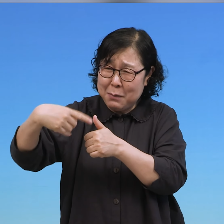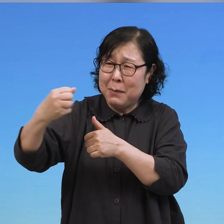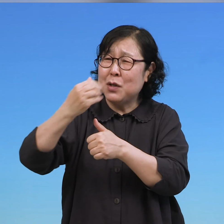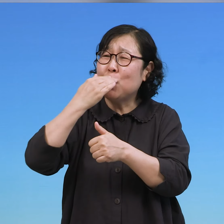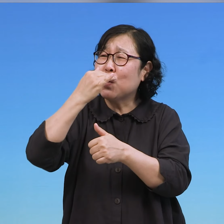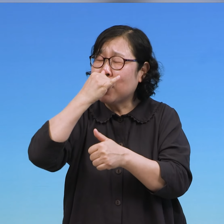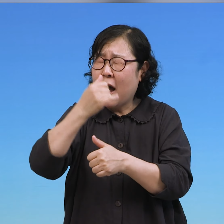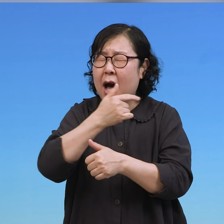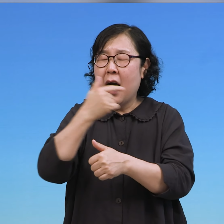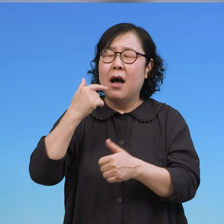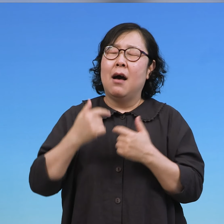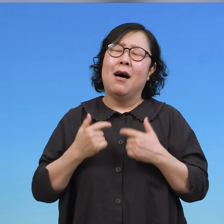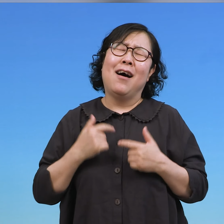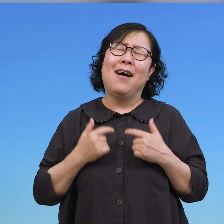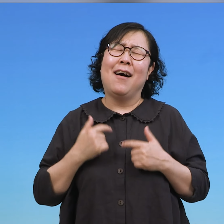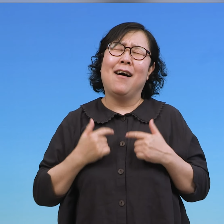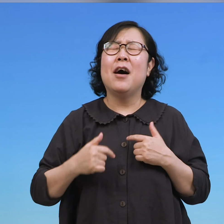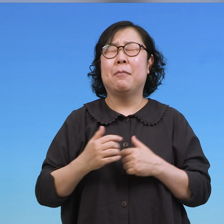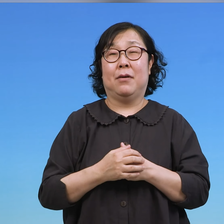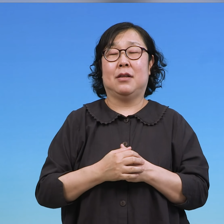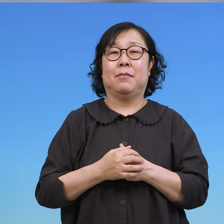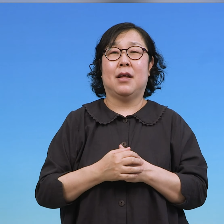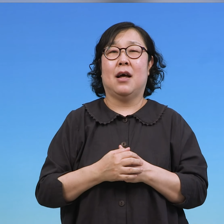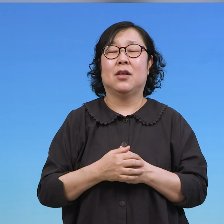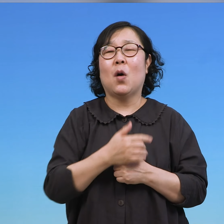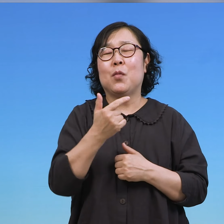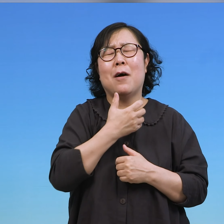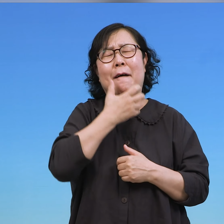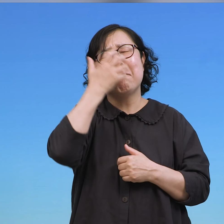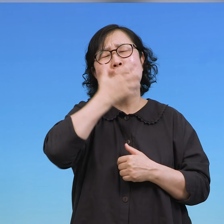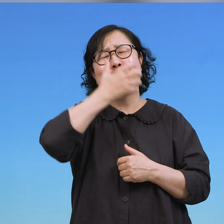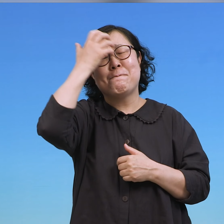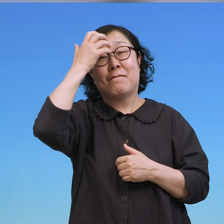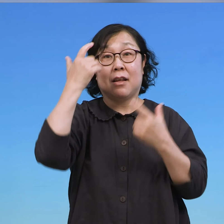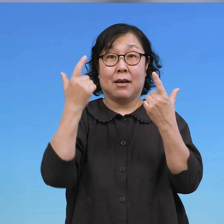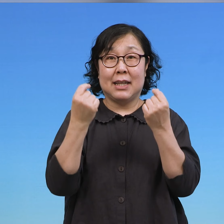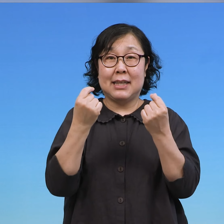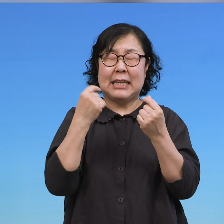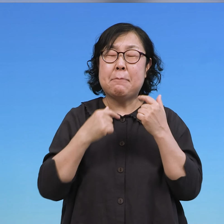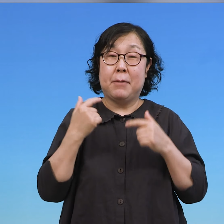그 기쁨, 이게 지금 1절의 상황입니다. 꿈꾸는 것 같았도다.